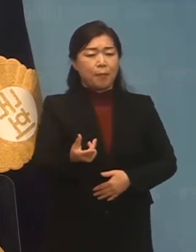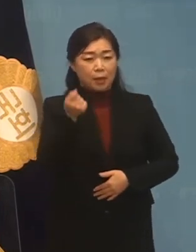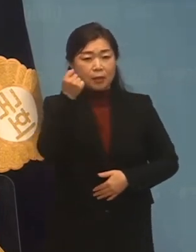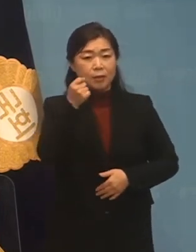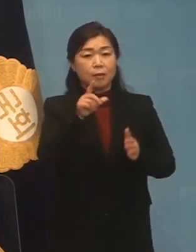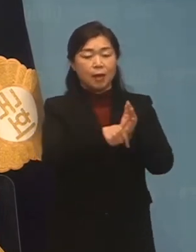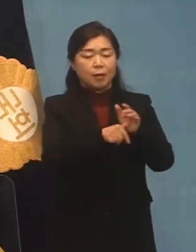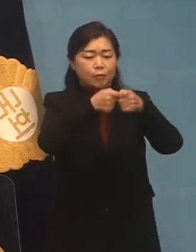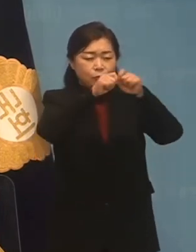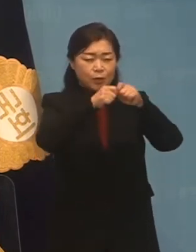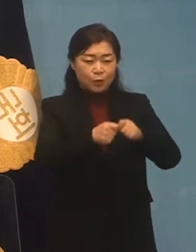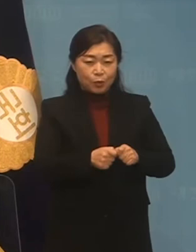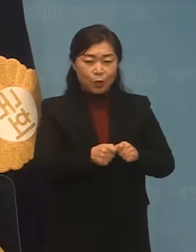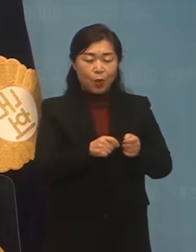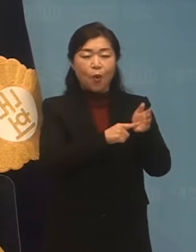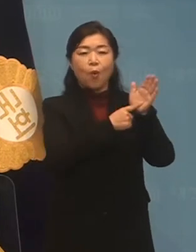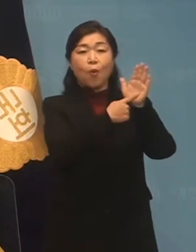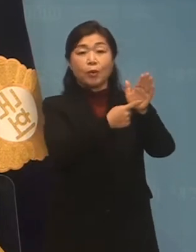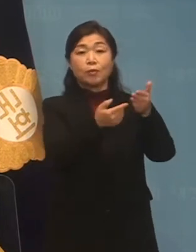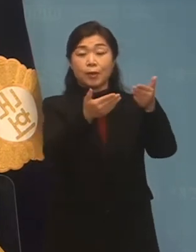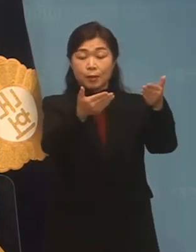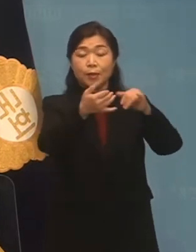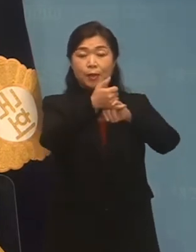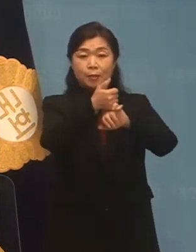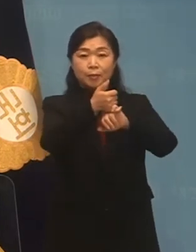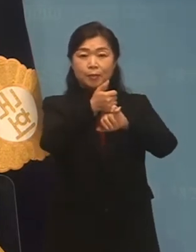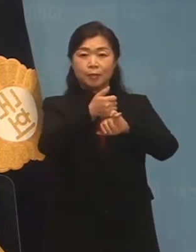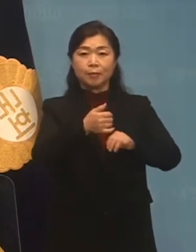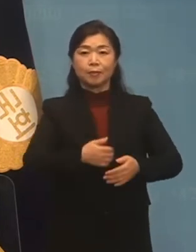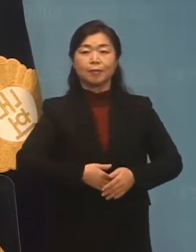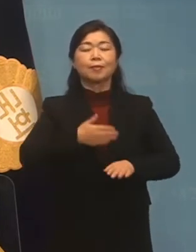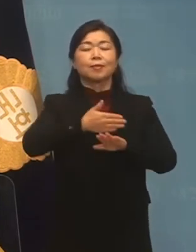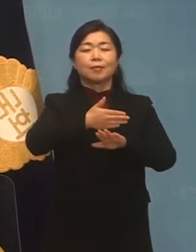시일에 상세히 공지드리도록 하겠습니다.